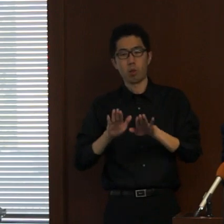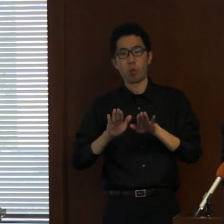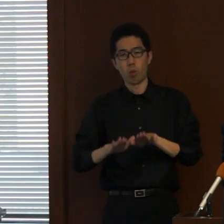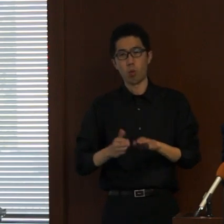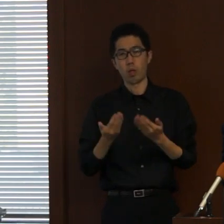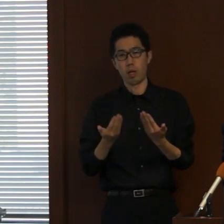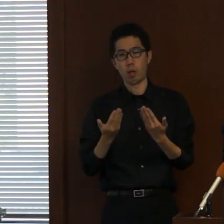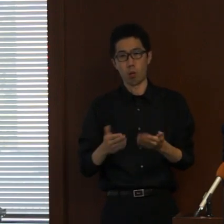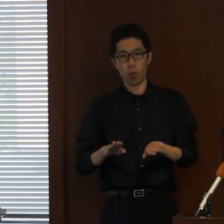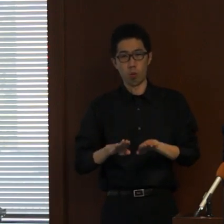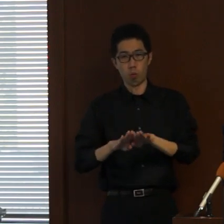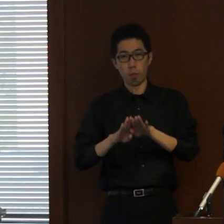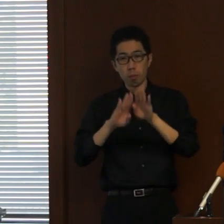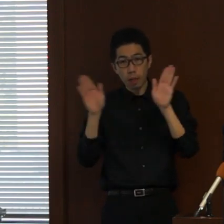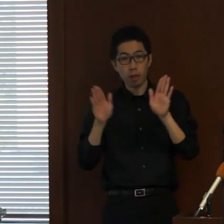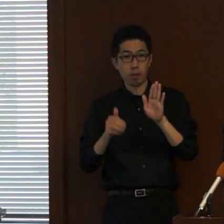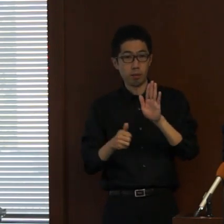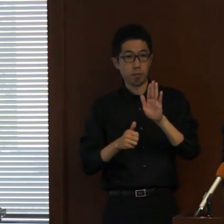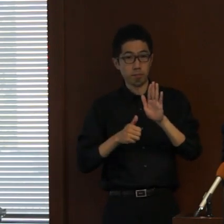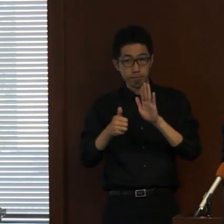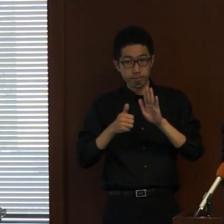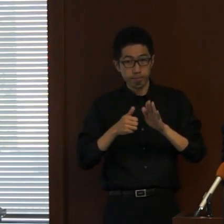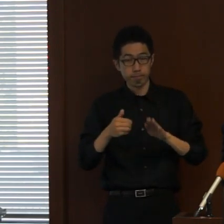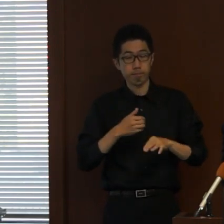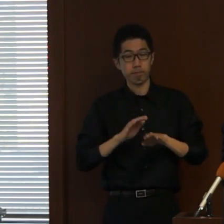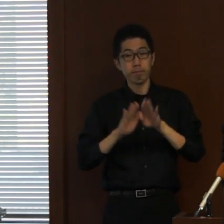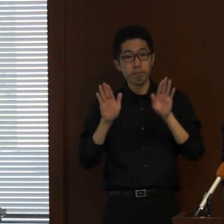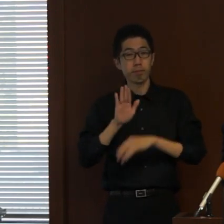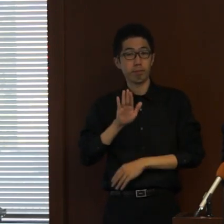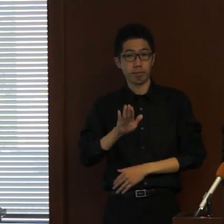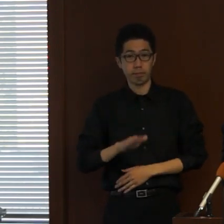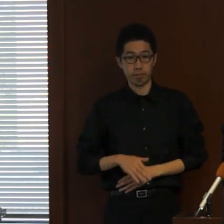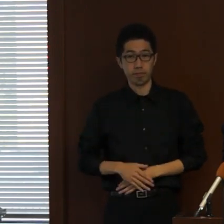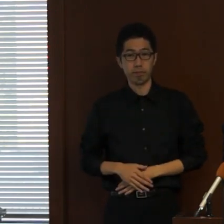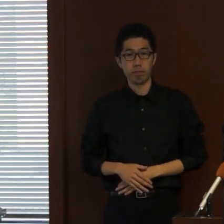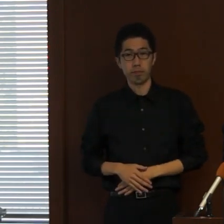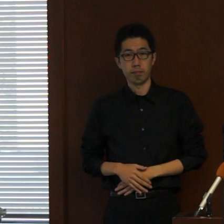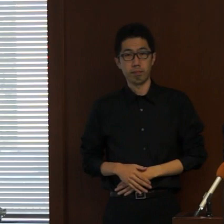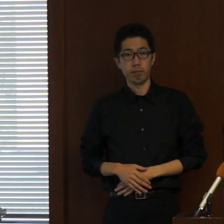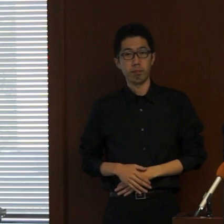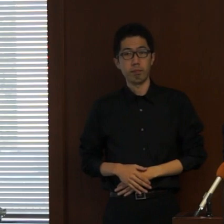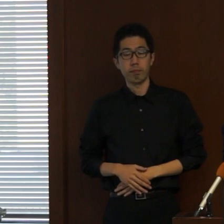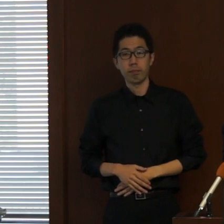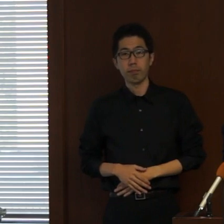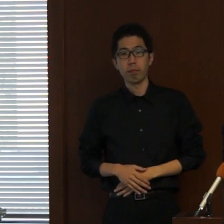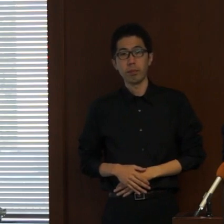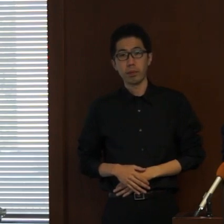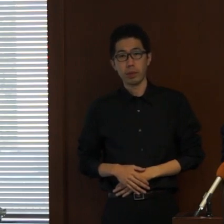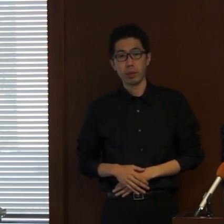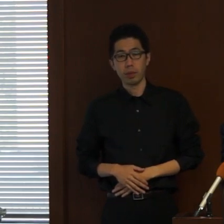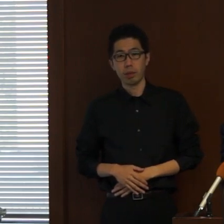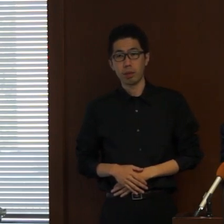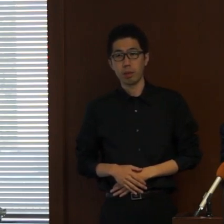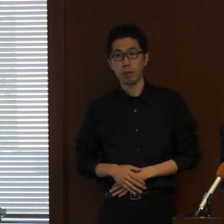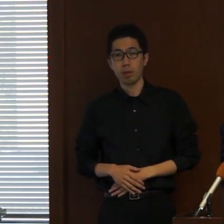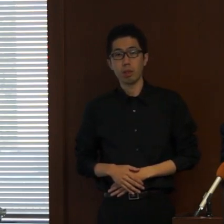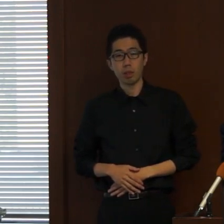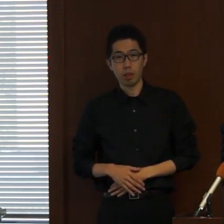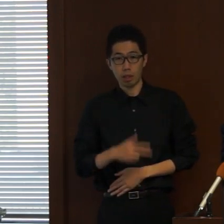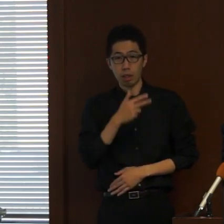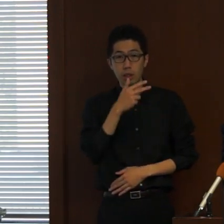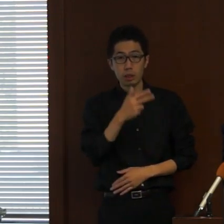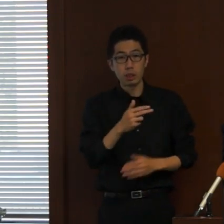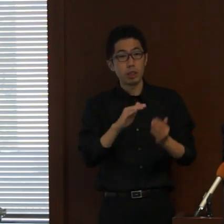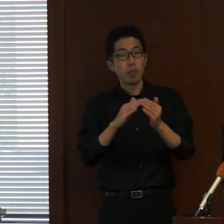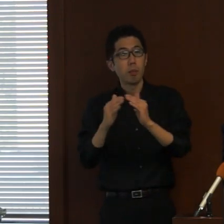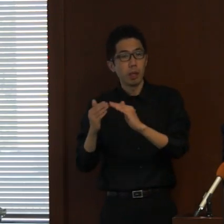今日の日を迎えられた。で、ぜひ今日はまたその検証をね、各市町でどう